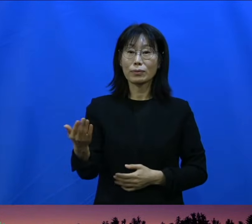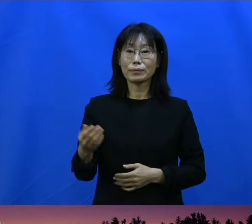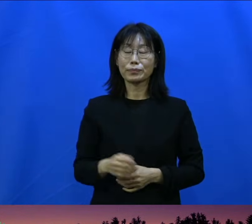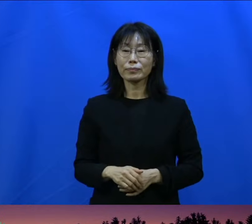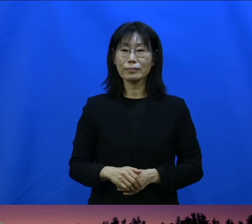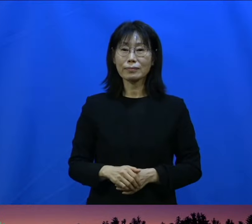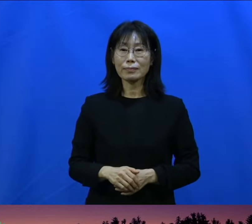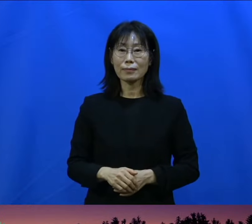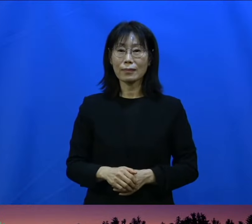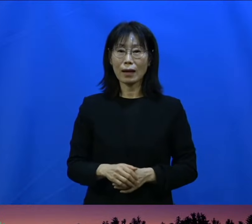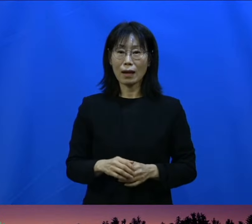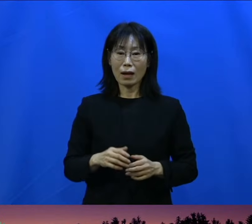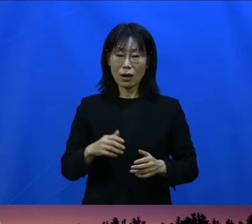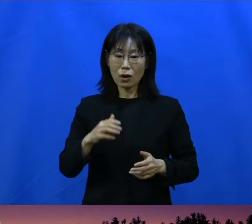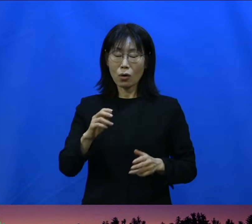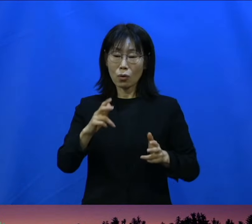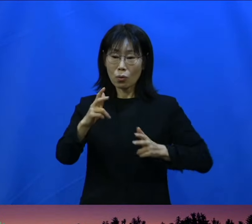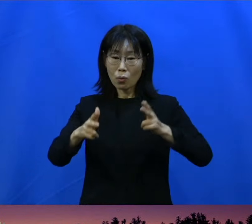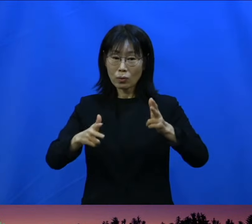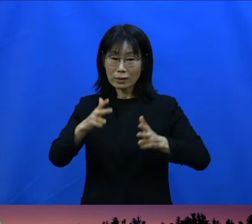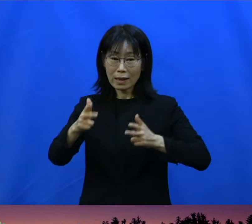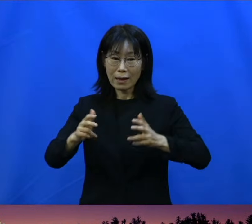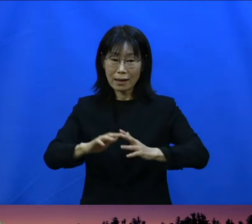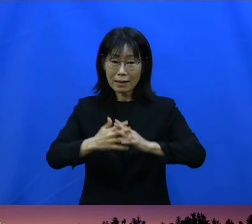높은 곳에 올라간 사람들이 떨어져요.